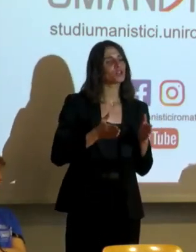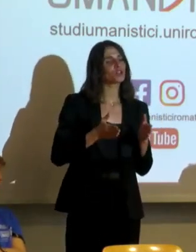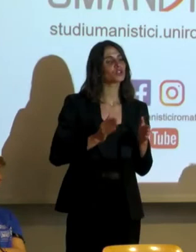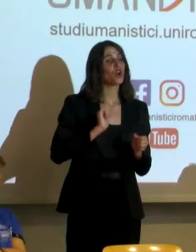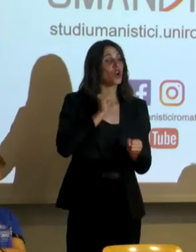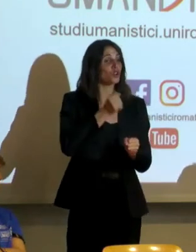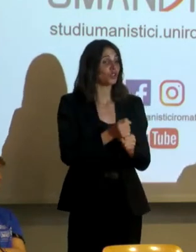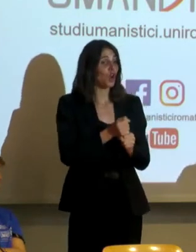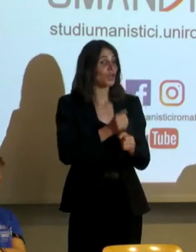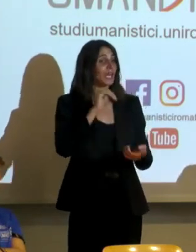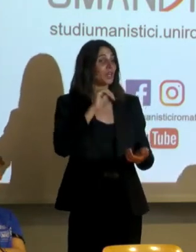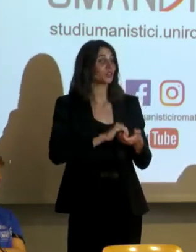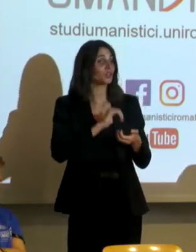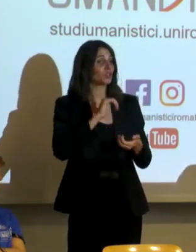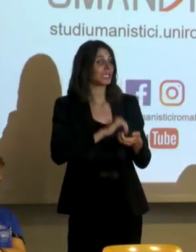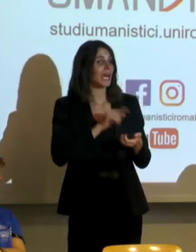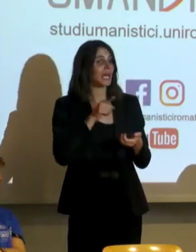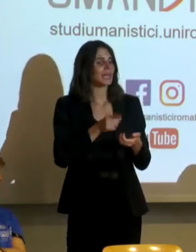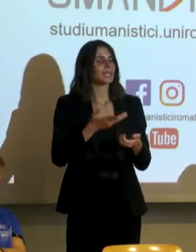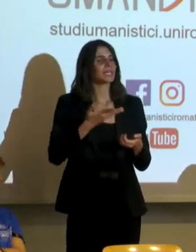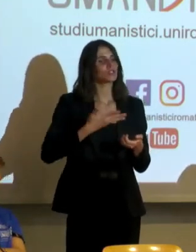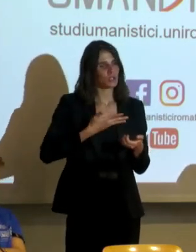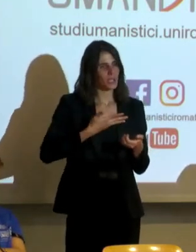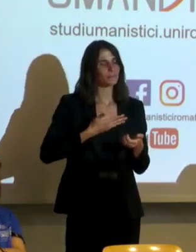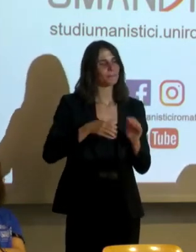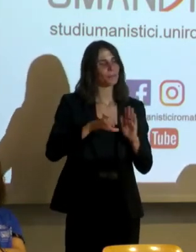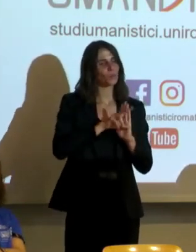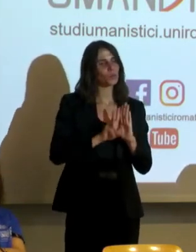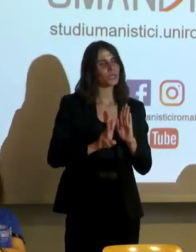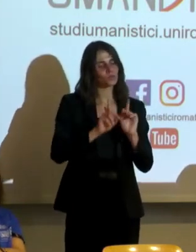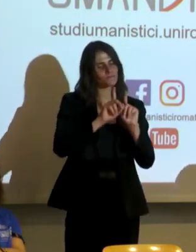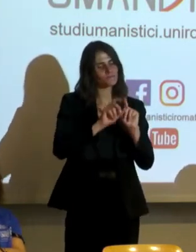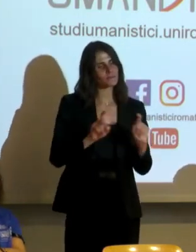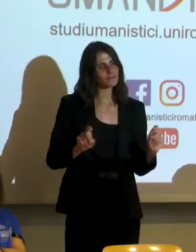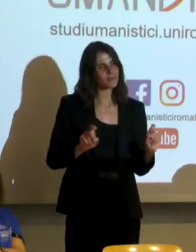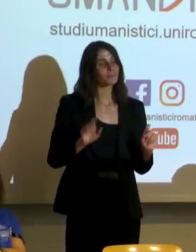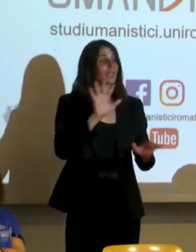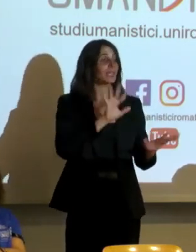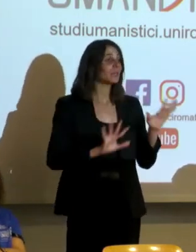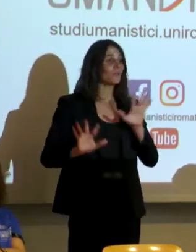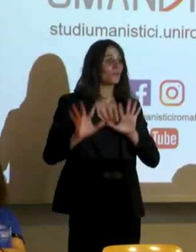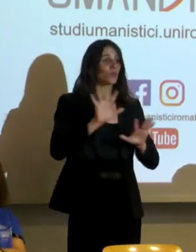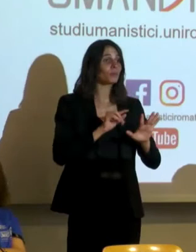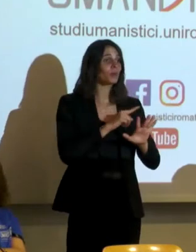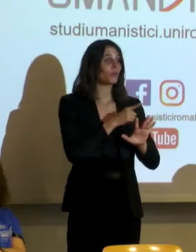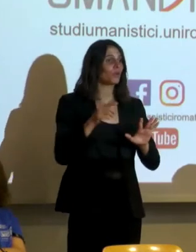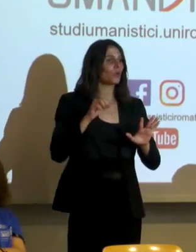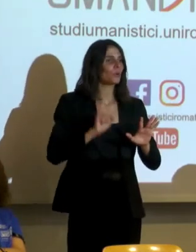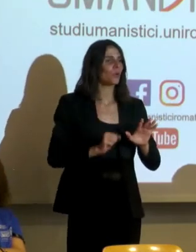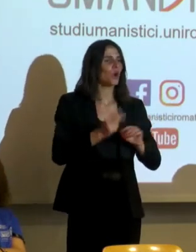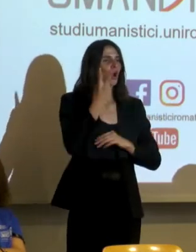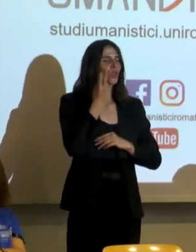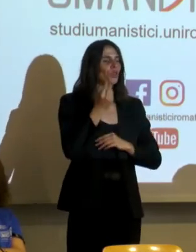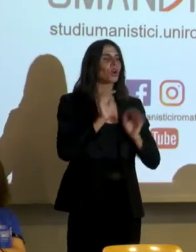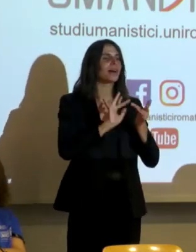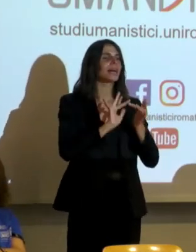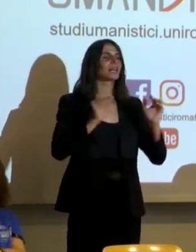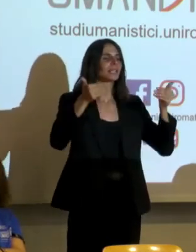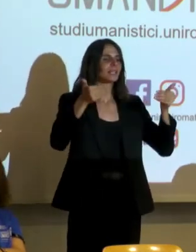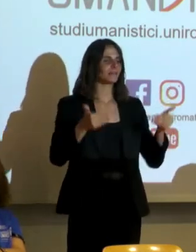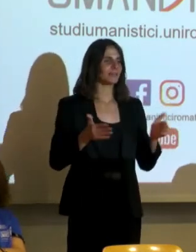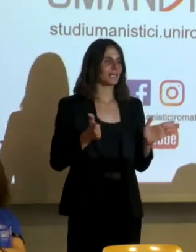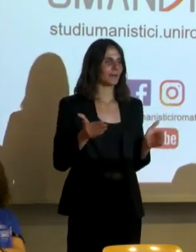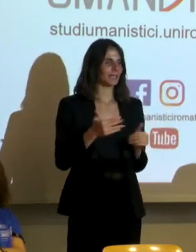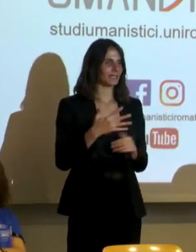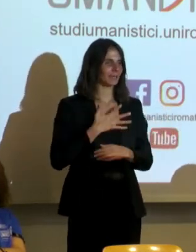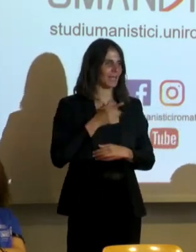diversi curricula e per rapidità, ma tutte le informazioni si trovano sul sito del nostro dipartimento, uno dei